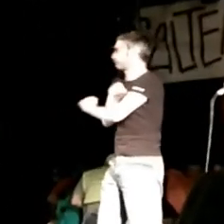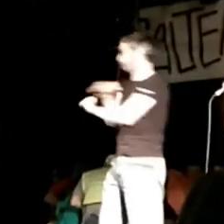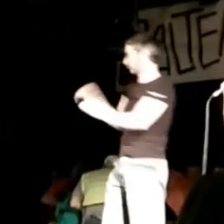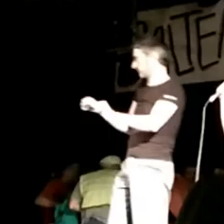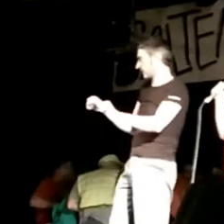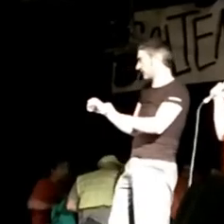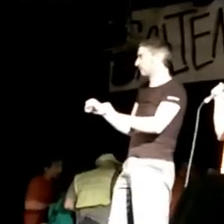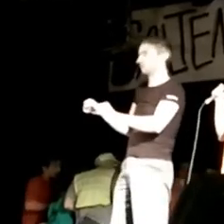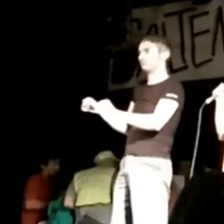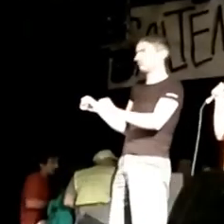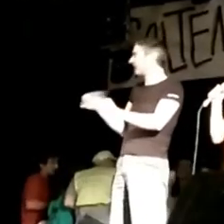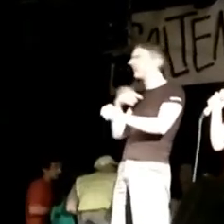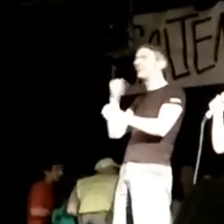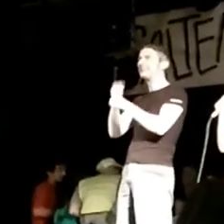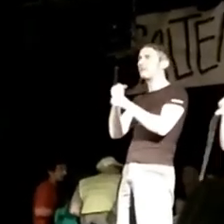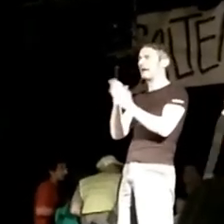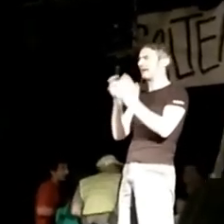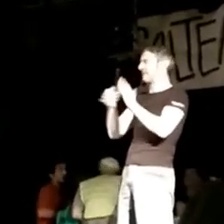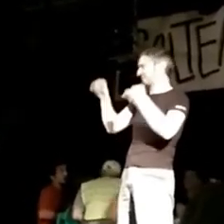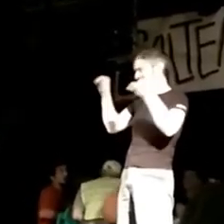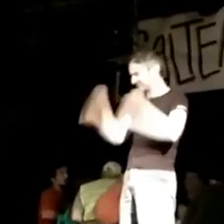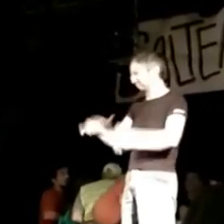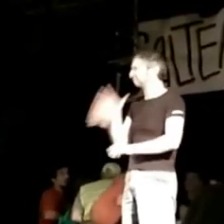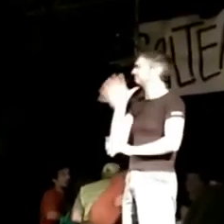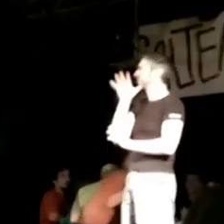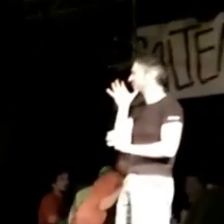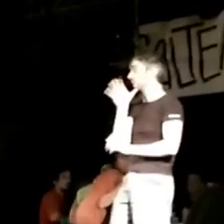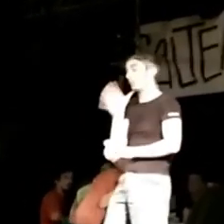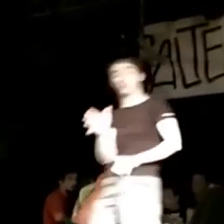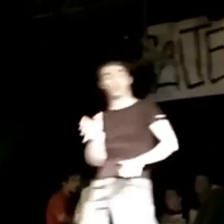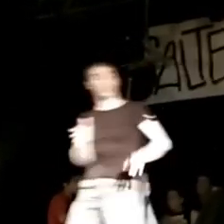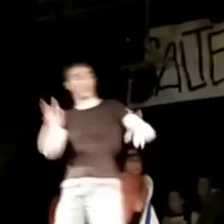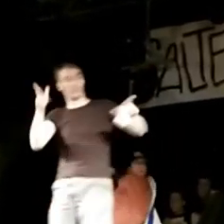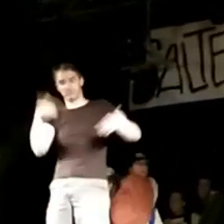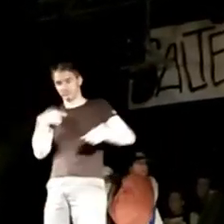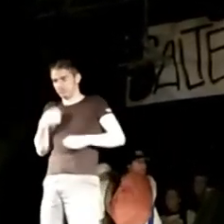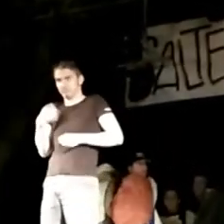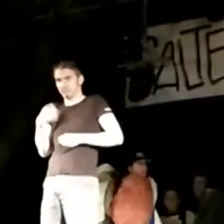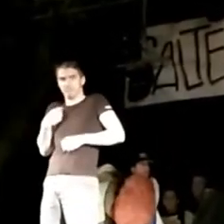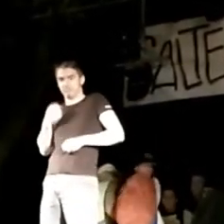que no generan más que trabajos precarios. ¡Basta ya! ¿Algú m'ha de pagar els meus beneficis?